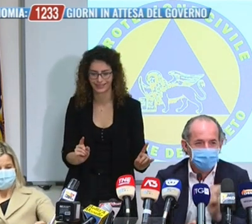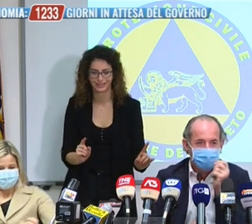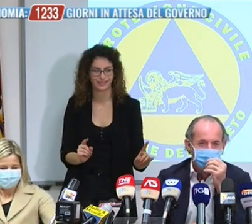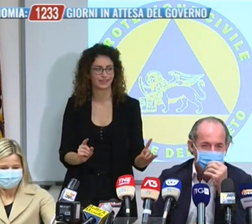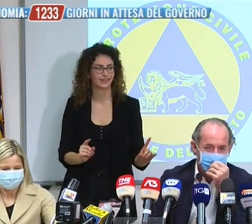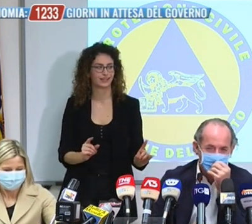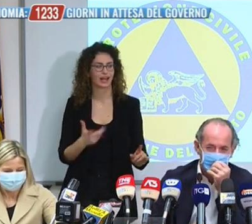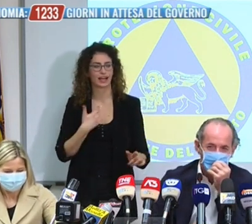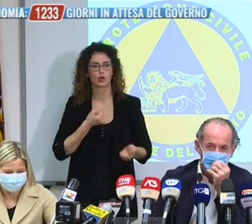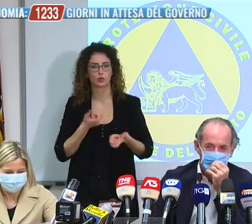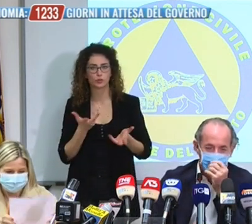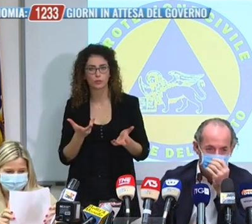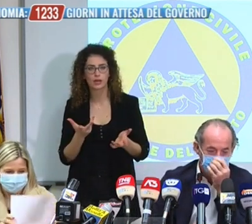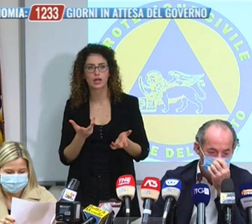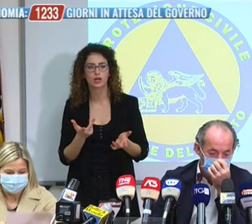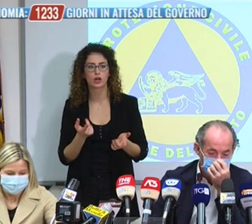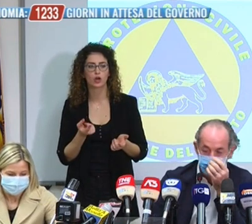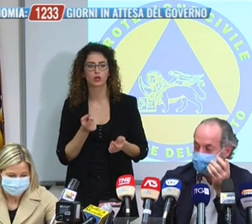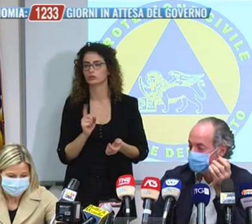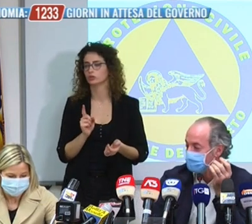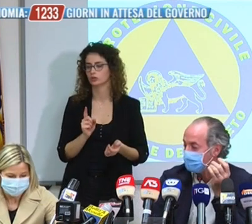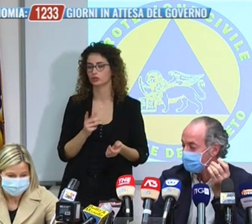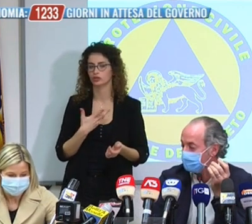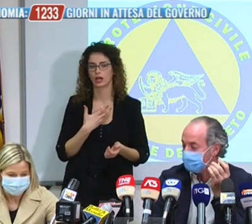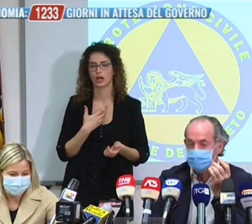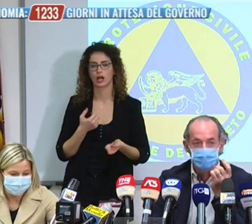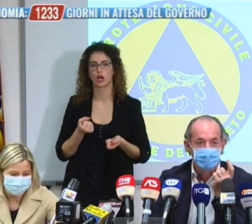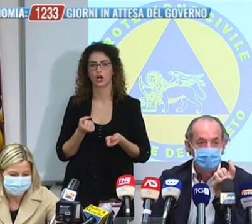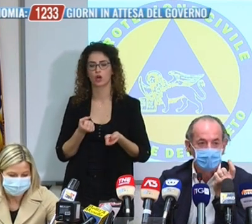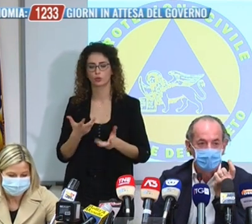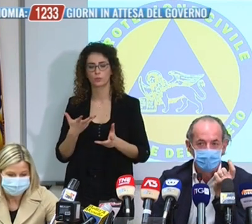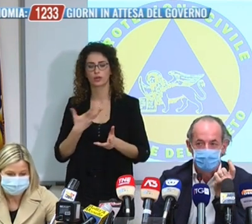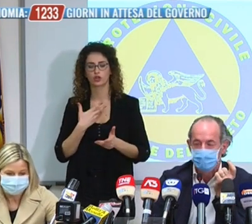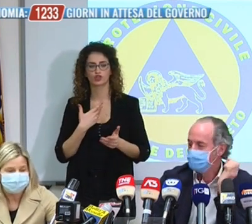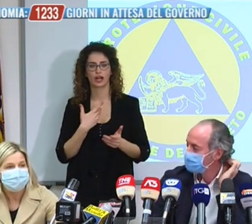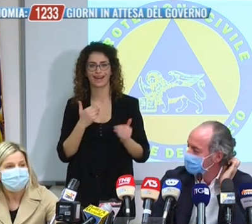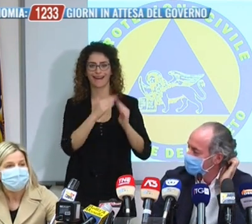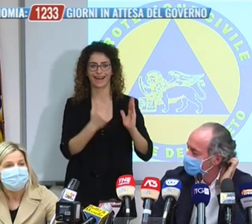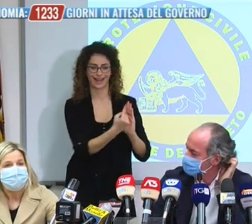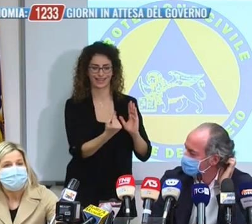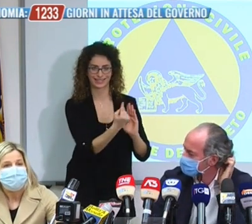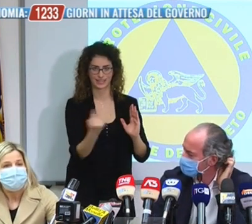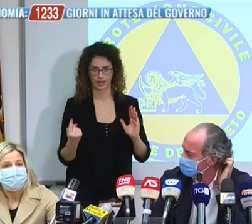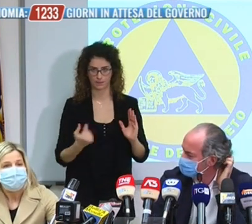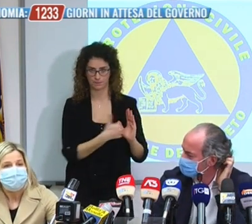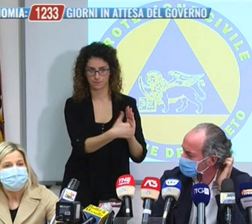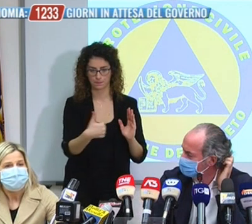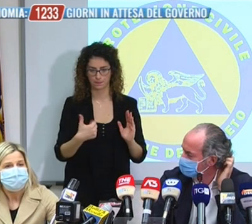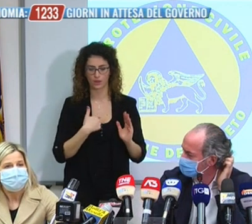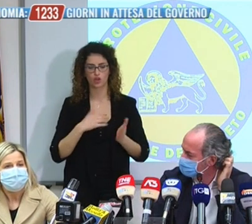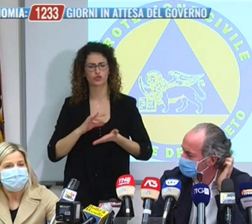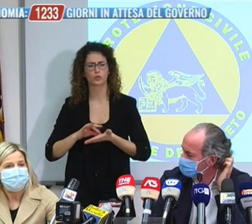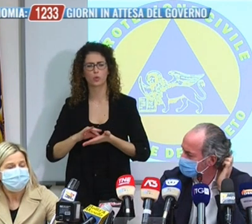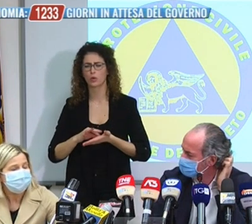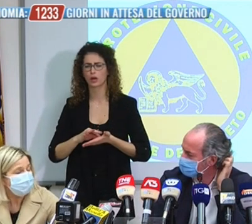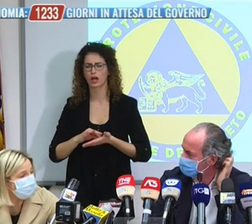No, impressione no. Capire se c'era un numero o un scontro. No, ci sono i numeri intanto degli isolamenti che abbiamo. E oggi nelle scuole quanto